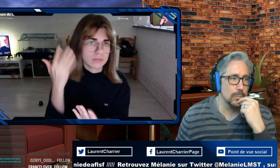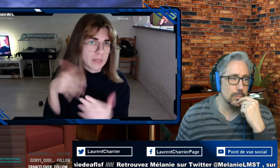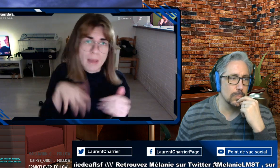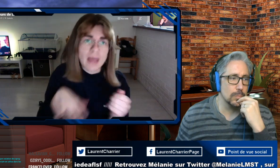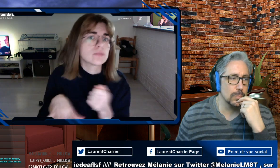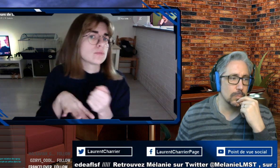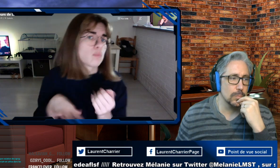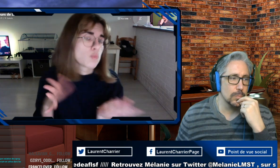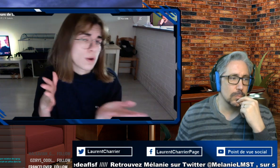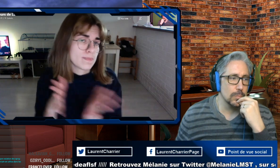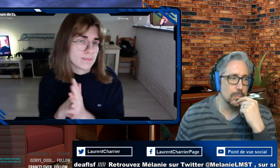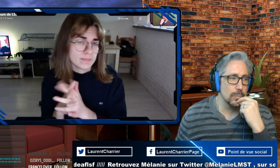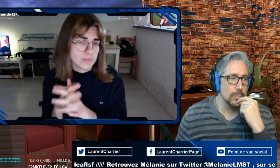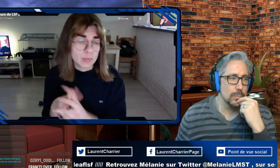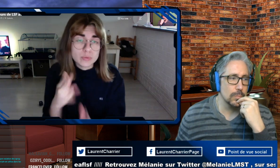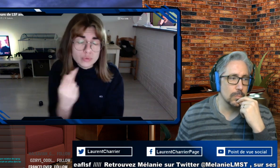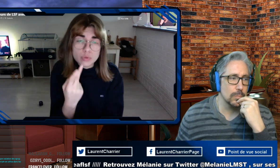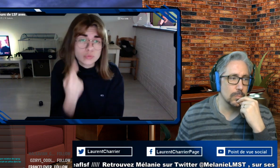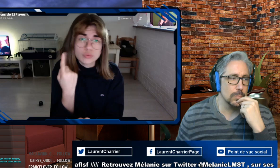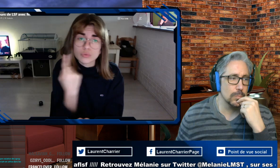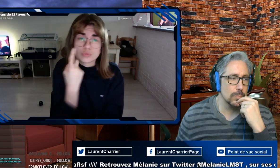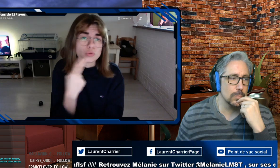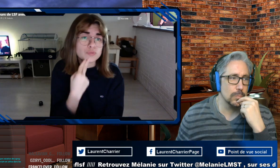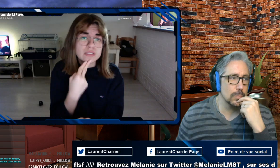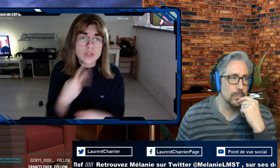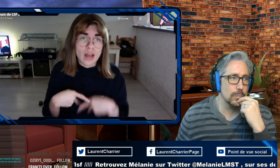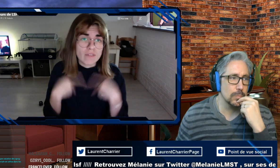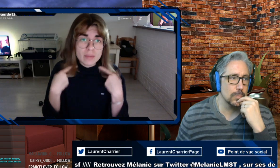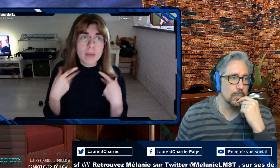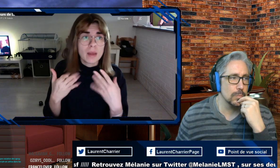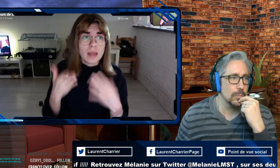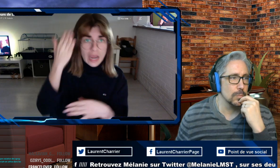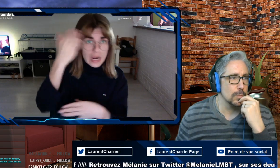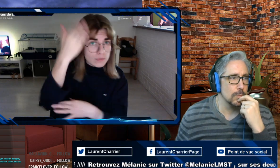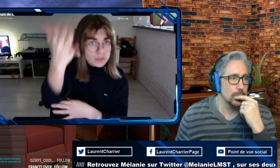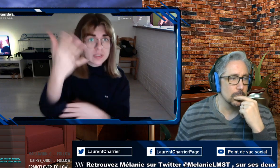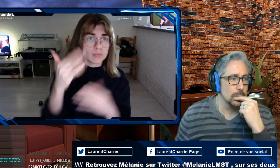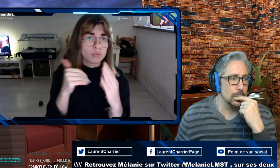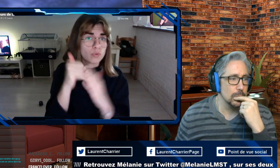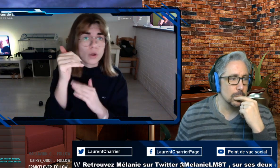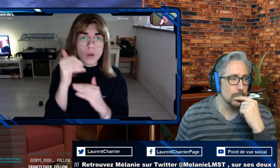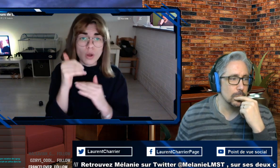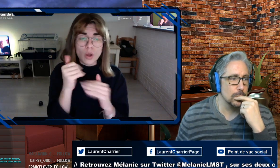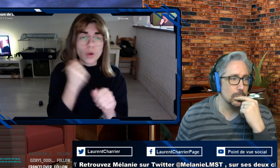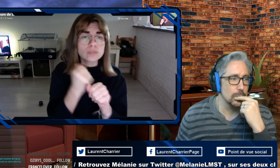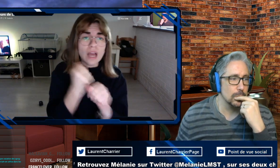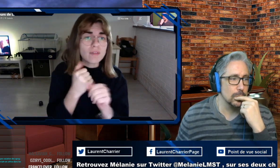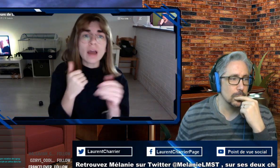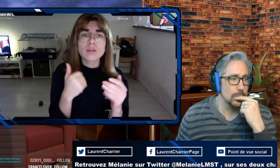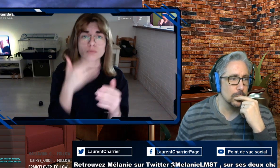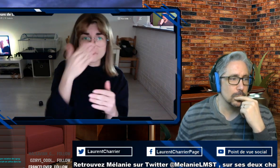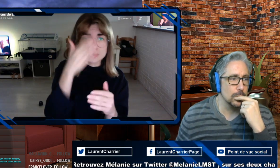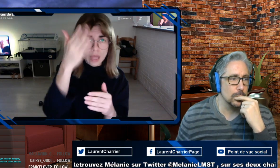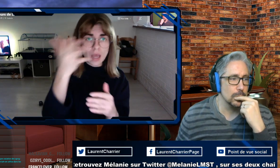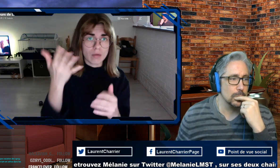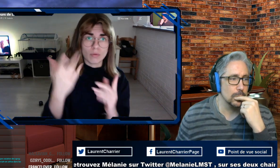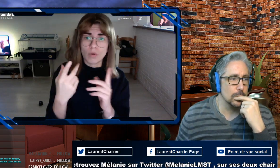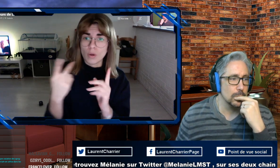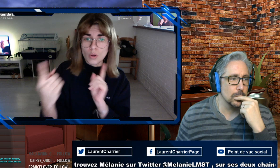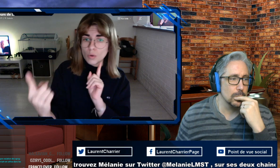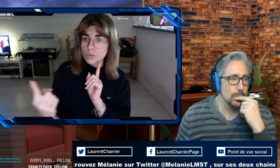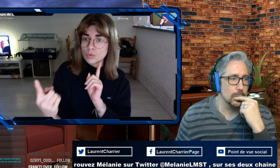connaître les bases. Bon, ça peut toujours, toujours, toujours utile dans la vie, même à l'avenir. Quand on travaille plus